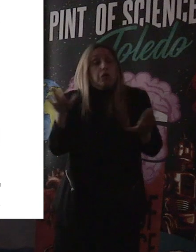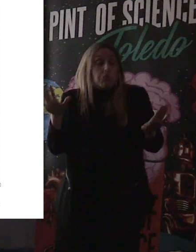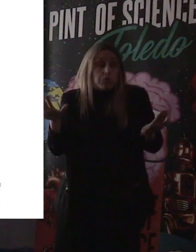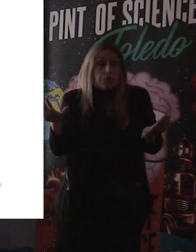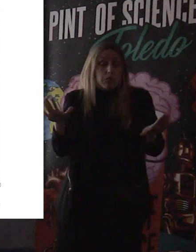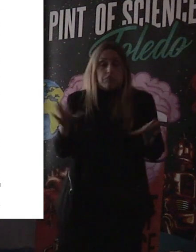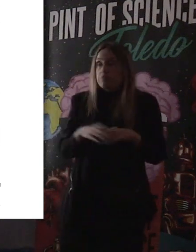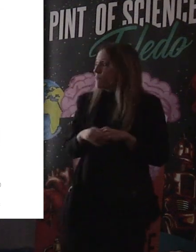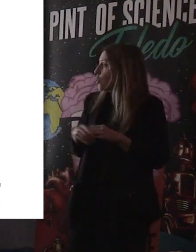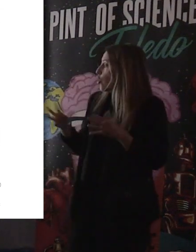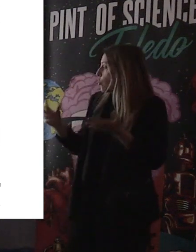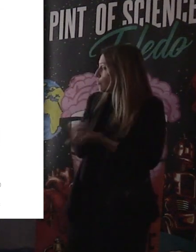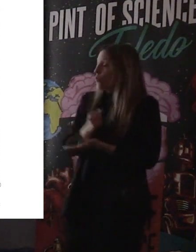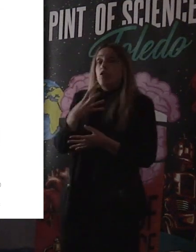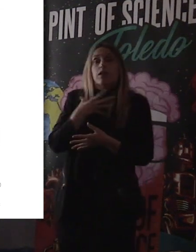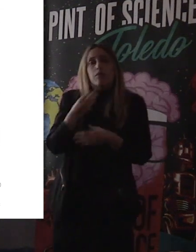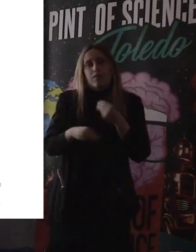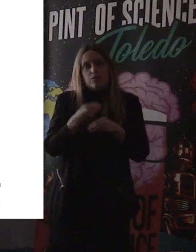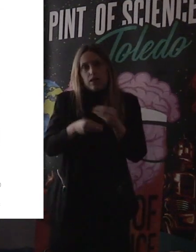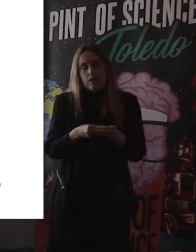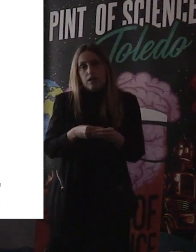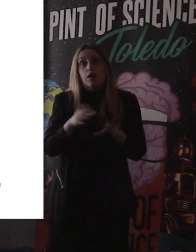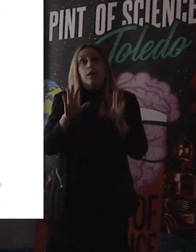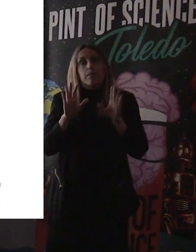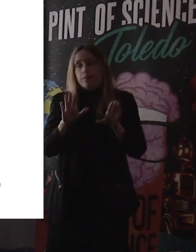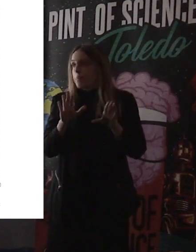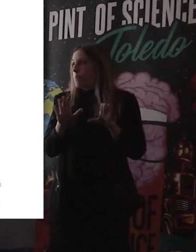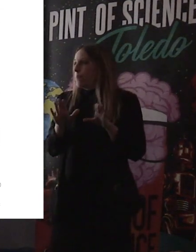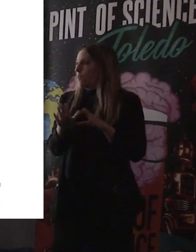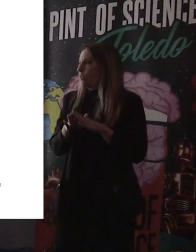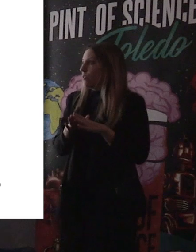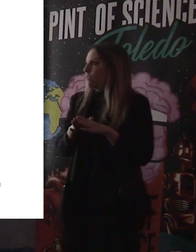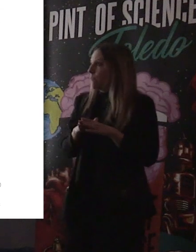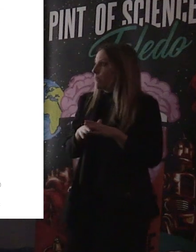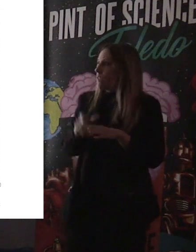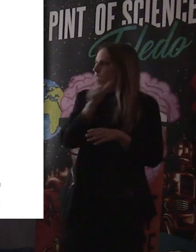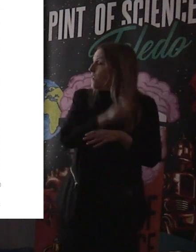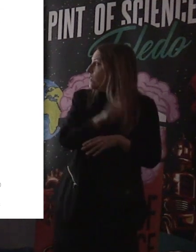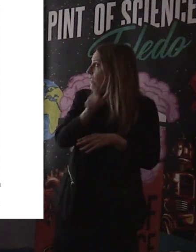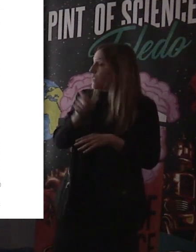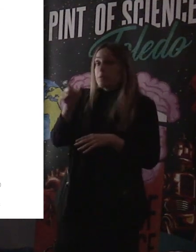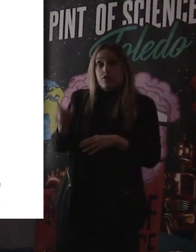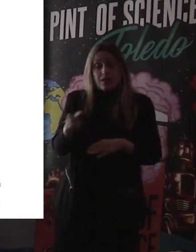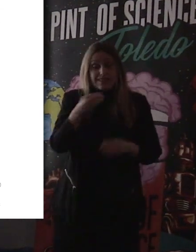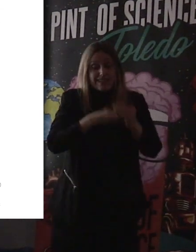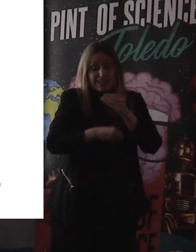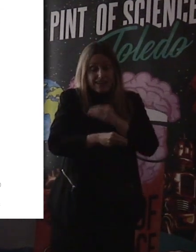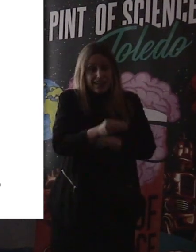Con todo que se puede hacer ahora, la gente que, o las personas que van a nacer